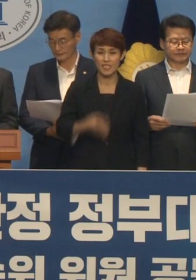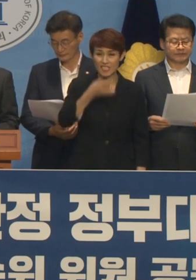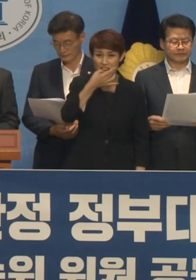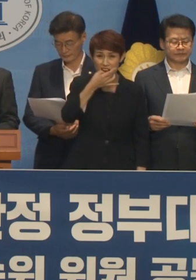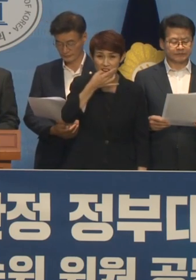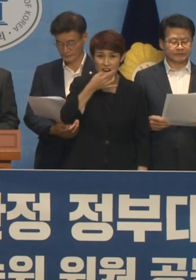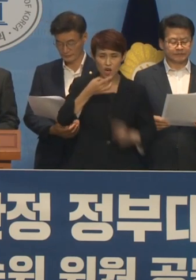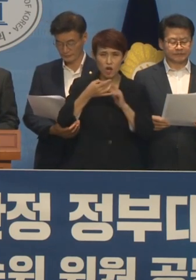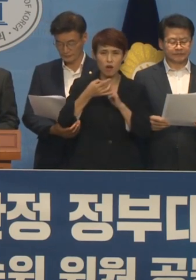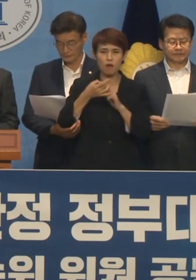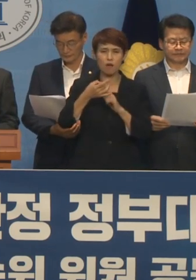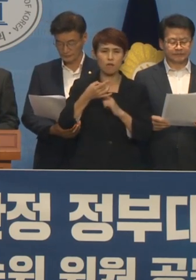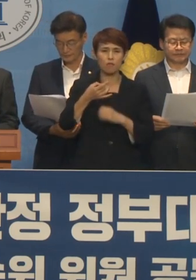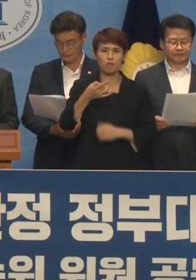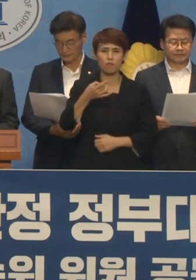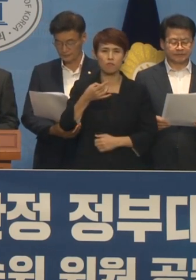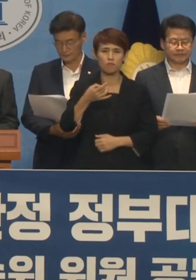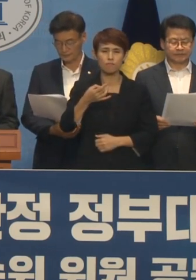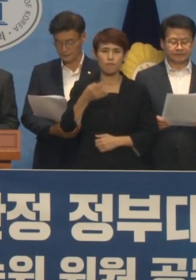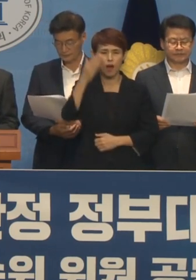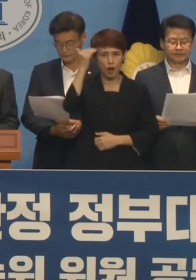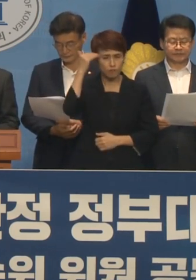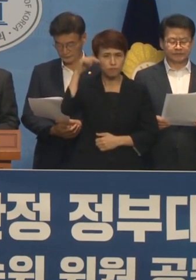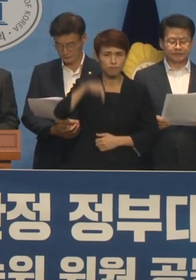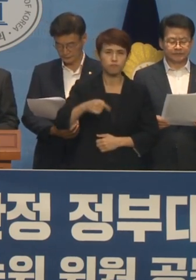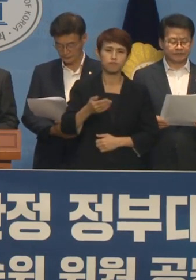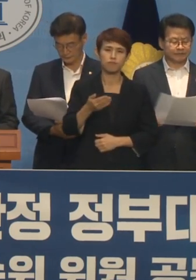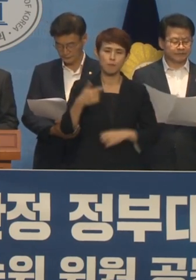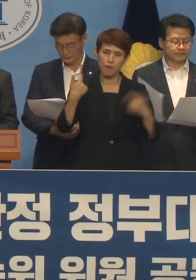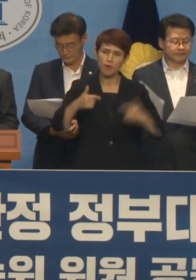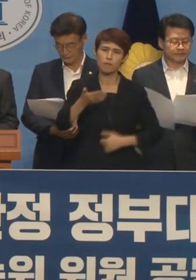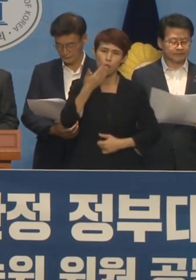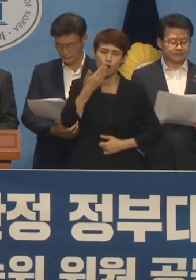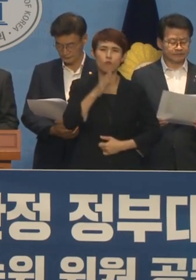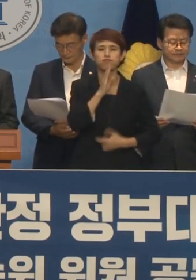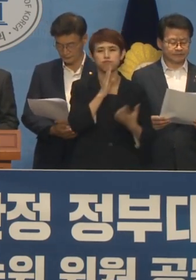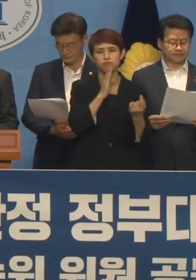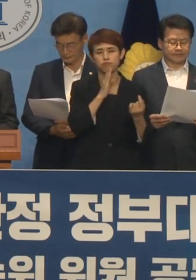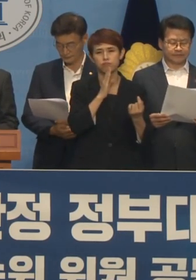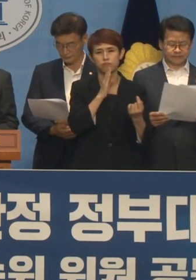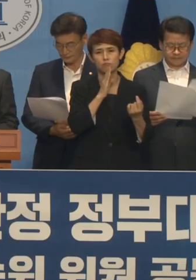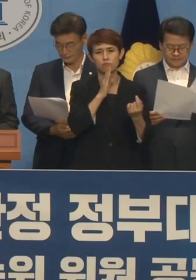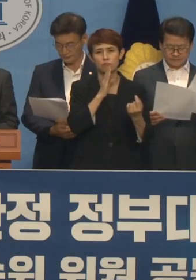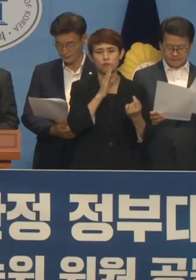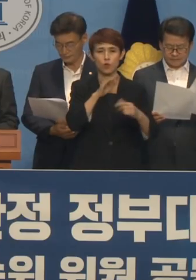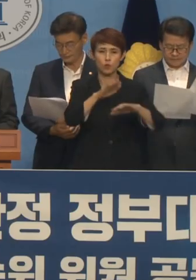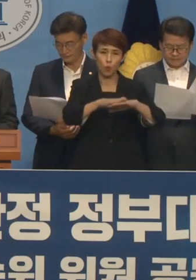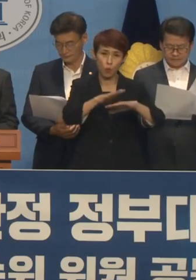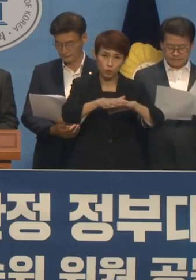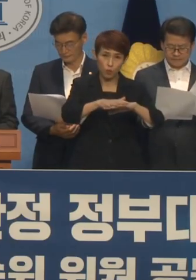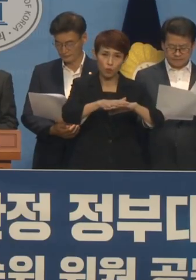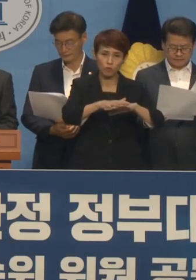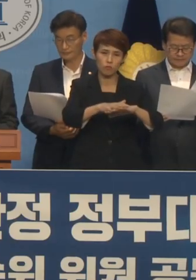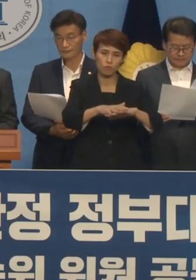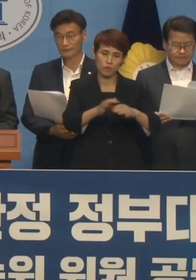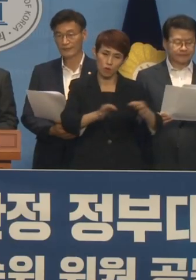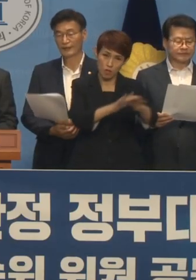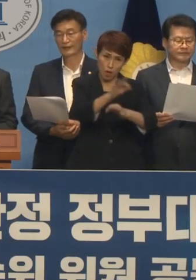쌀은 수천 년 먹거리 산업이고 농업, 농촌 경제의